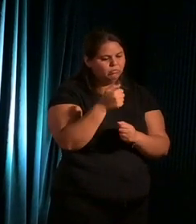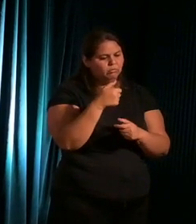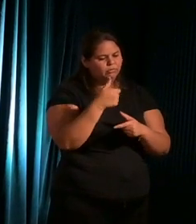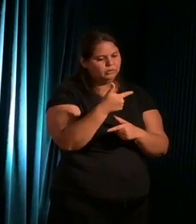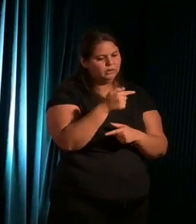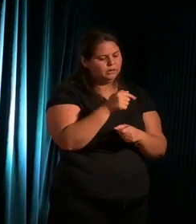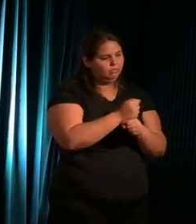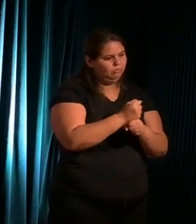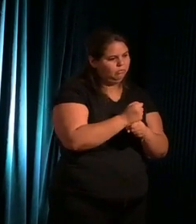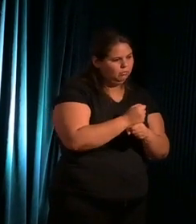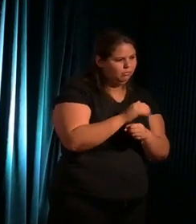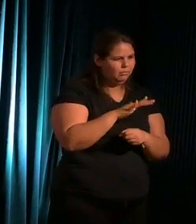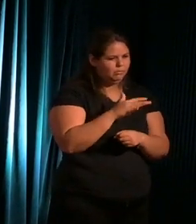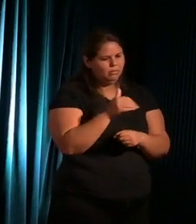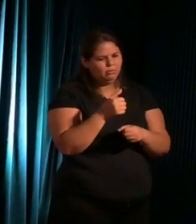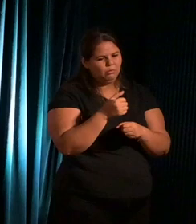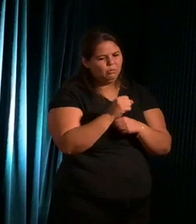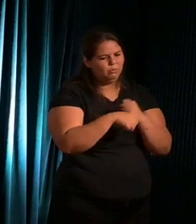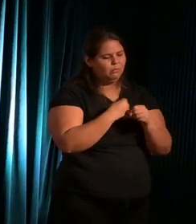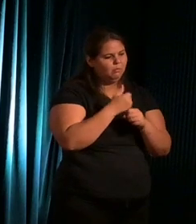até 91, mais ou menos,